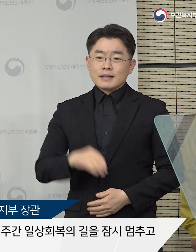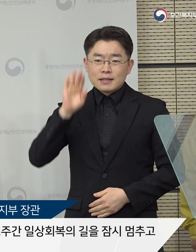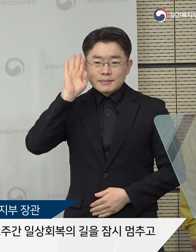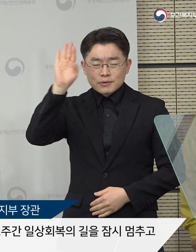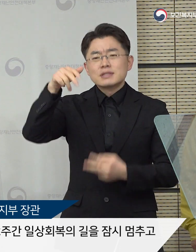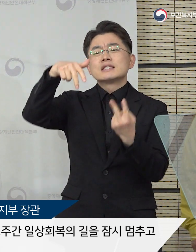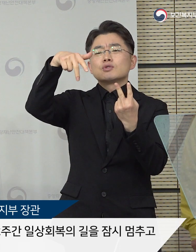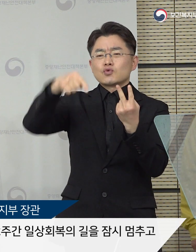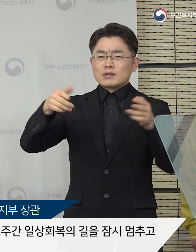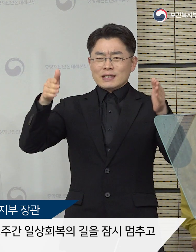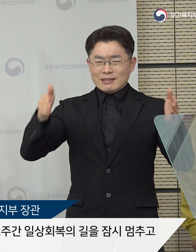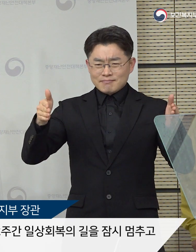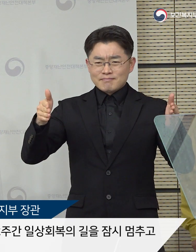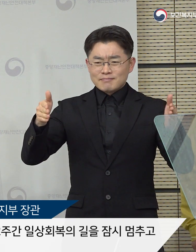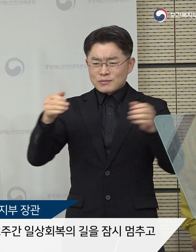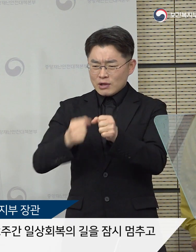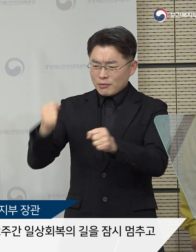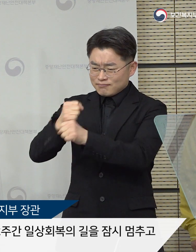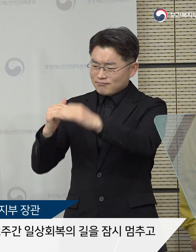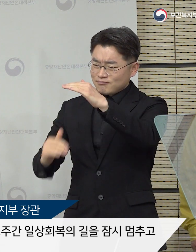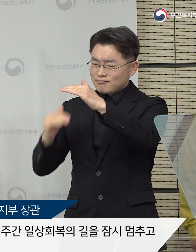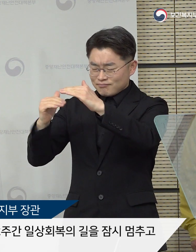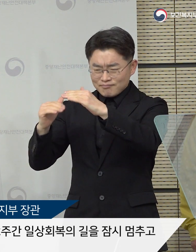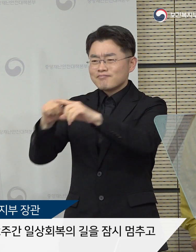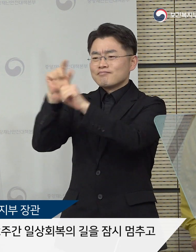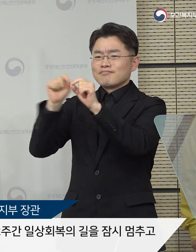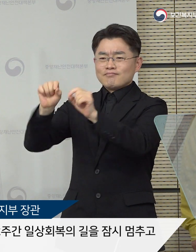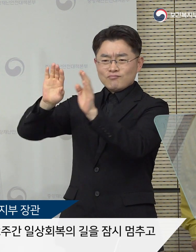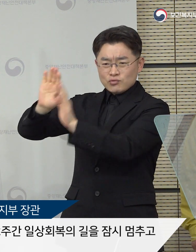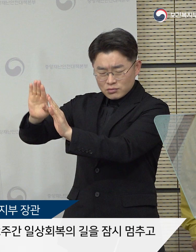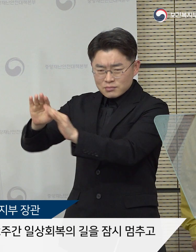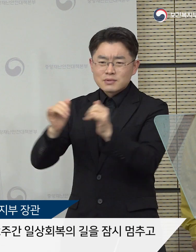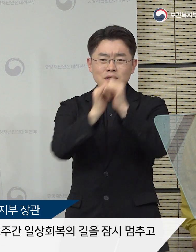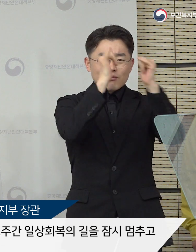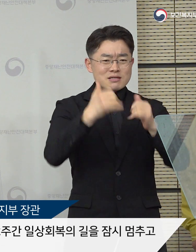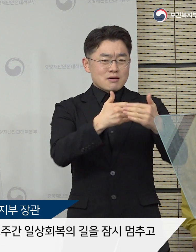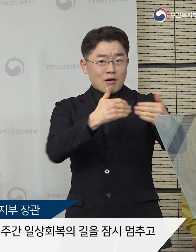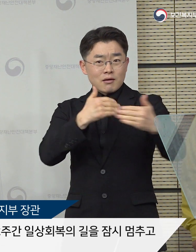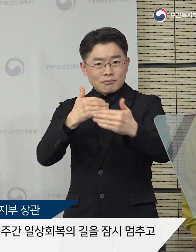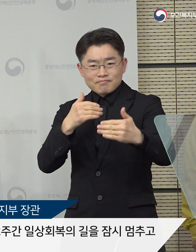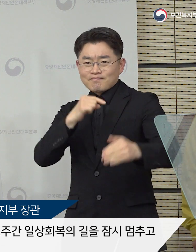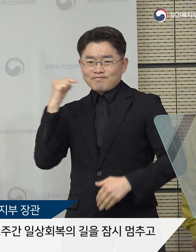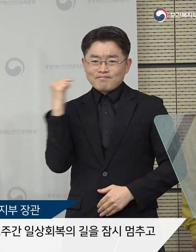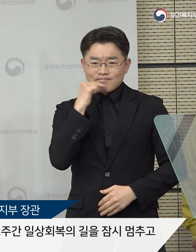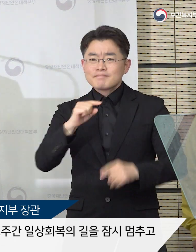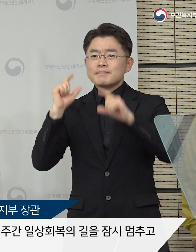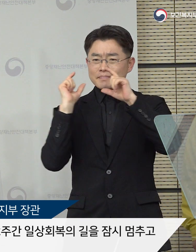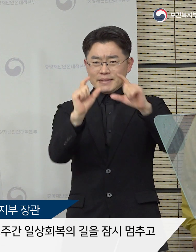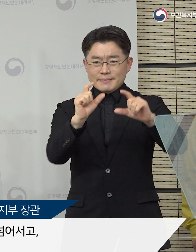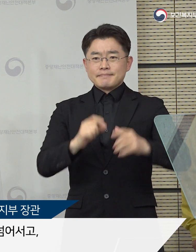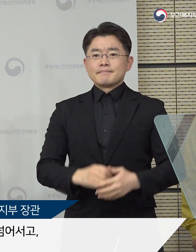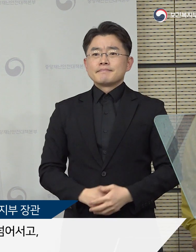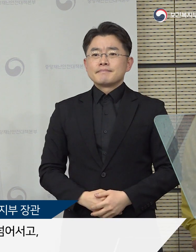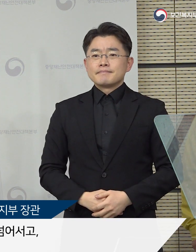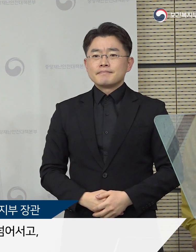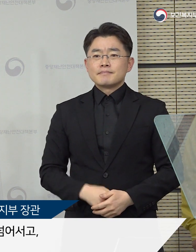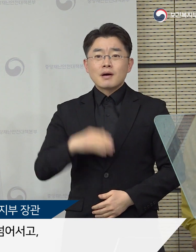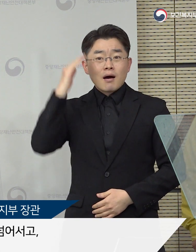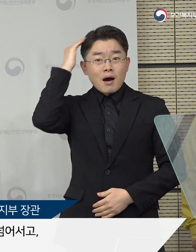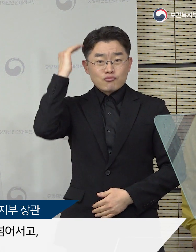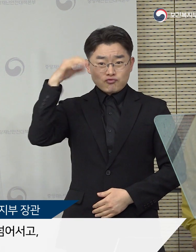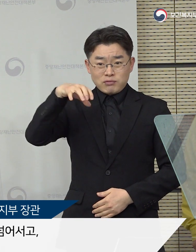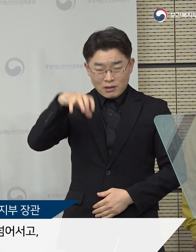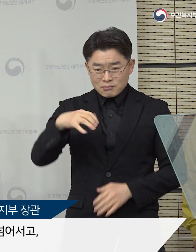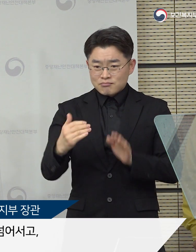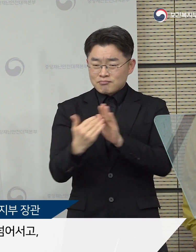2주간 일상회복의 길을 잠시 멈추고 사회적 거리두기를 강화하고자 합니다. 우리나라는 전